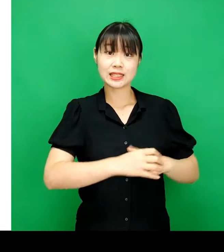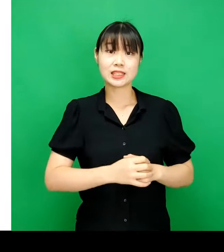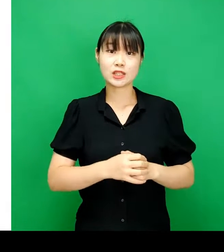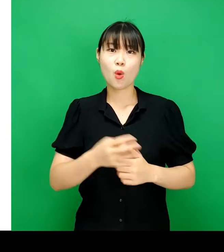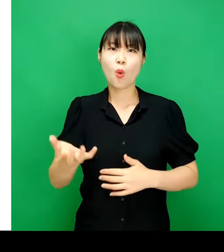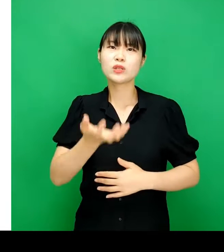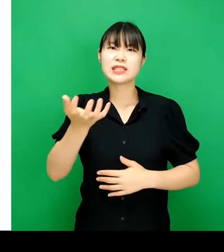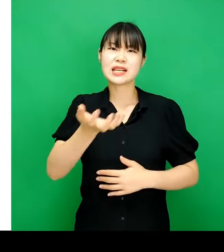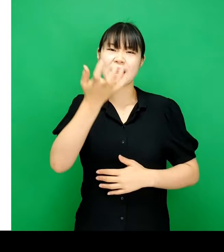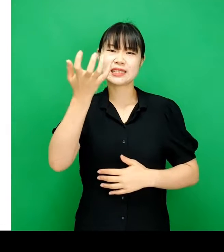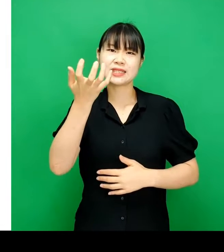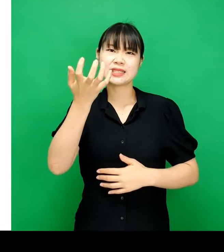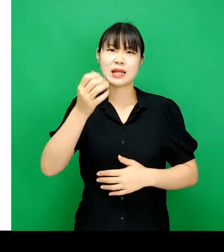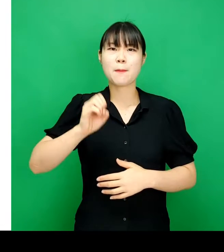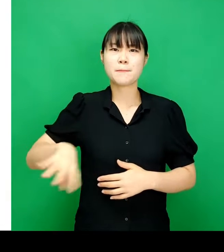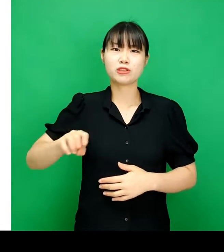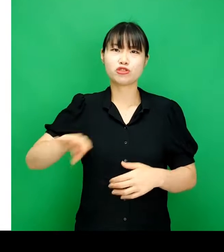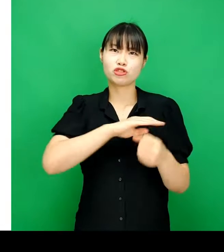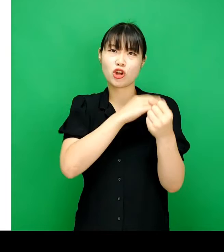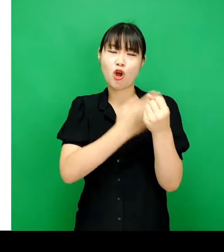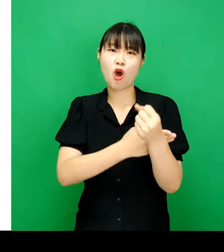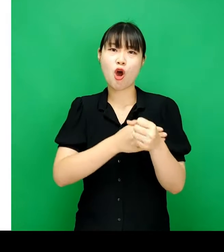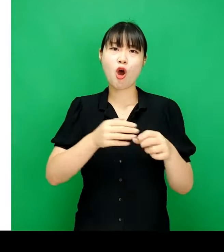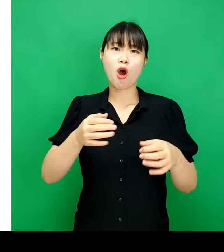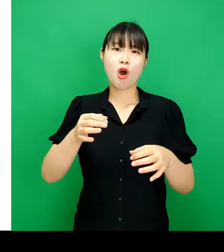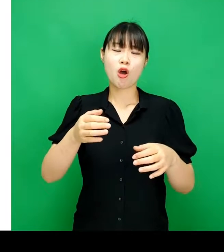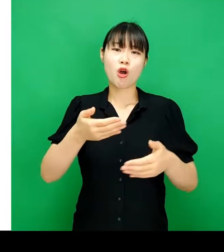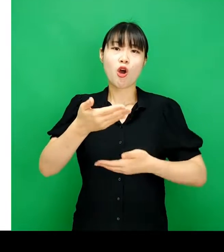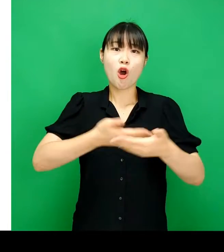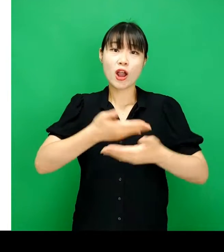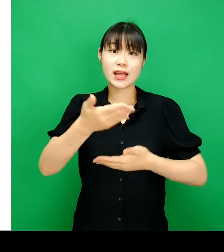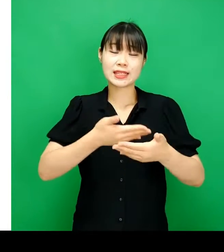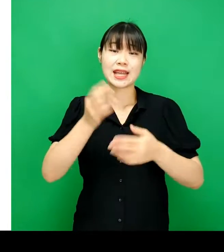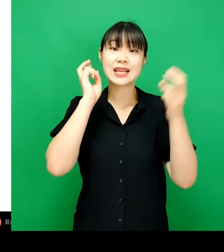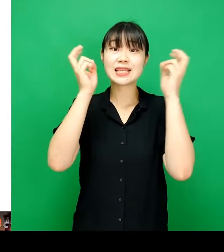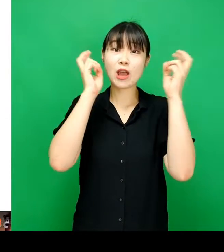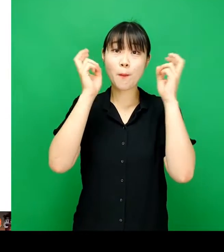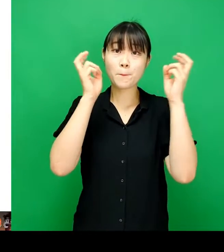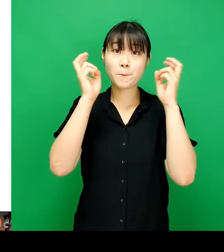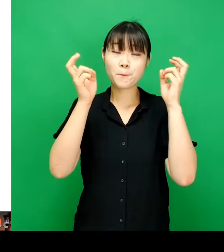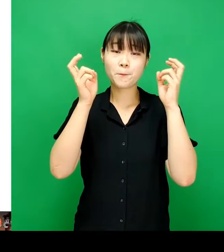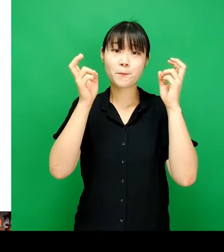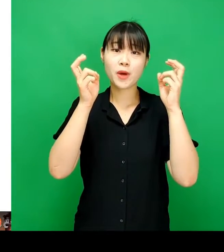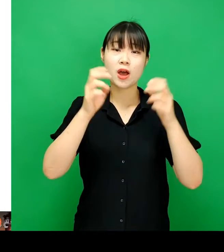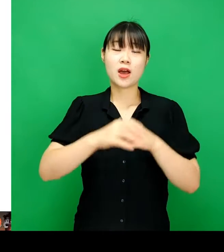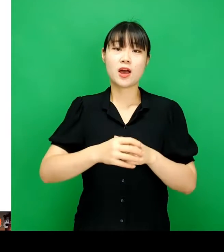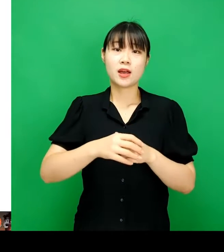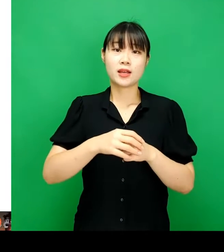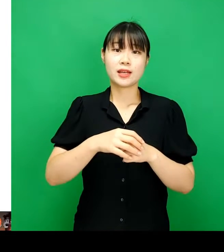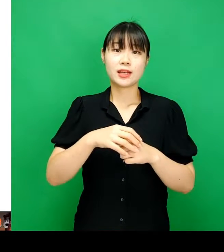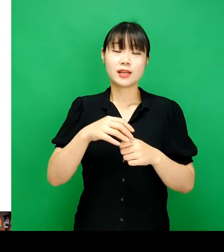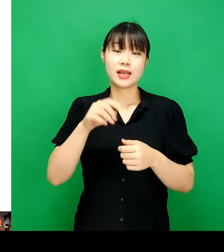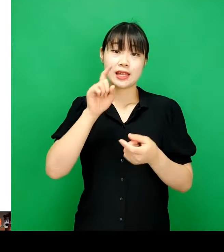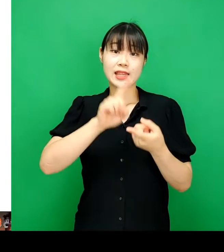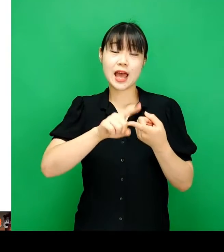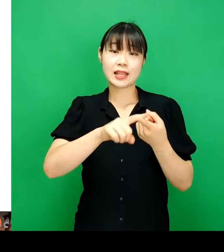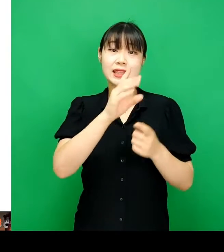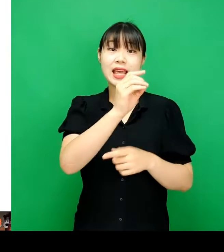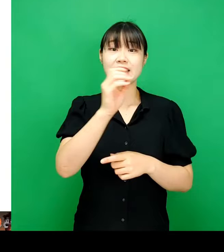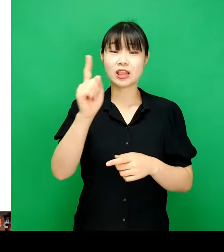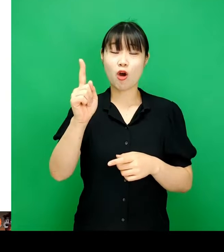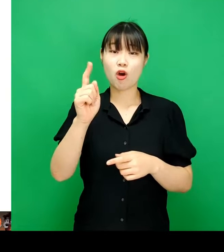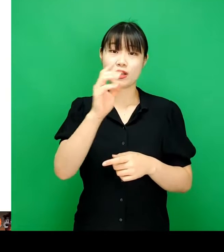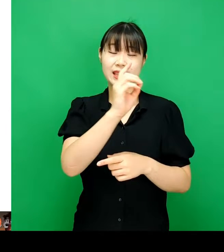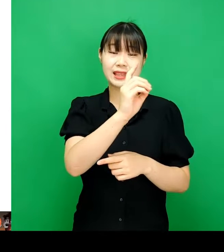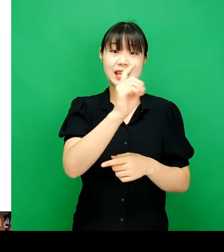지금 보시는 기사에서는 온실가스 배출권 거래제를 적용받는 기업들의 배출량, 배출권 무상 할당량,